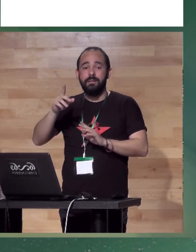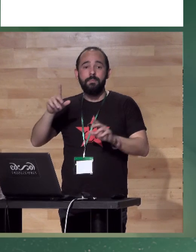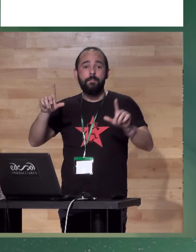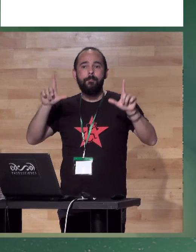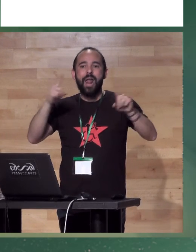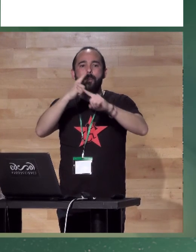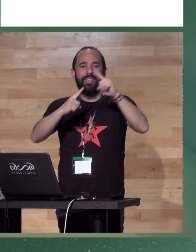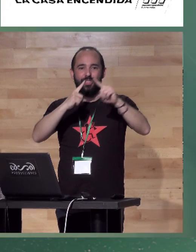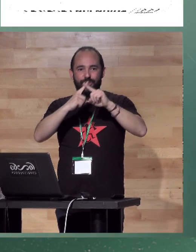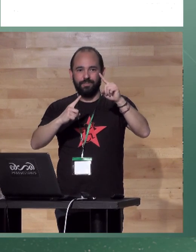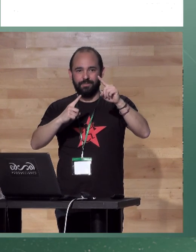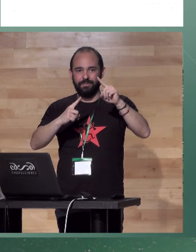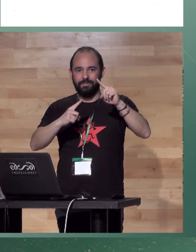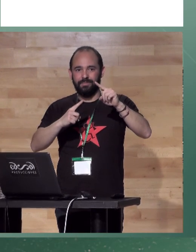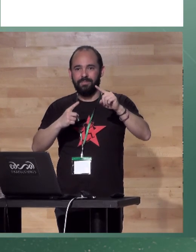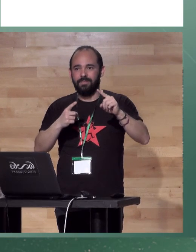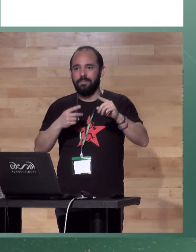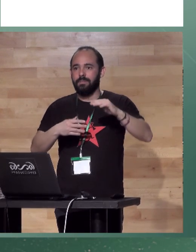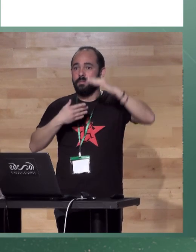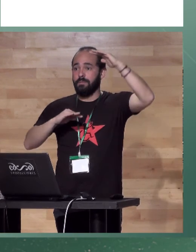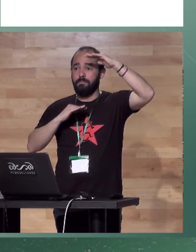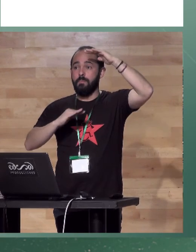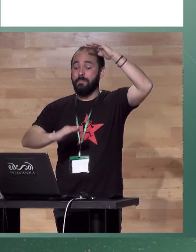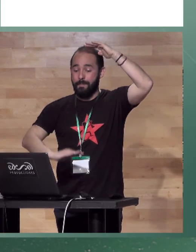Tercero, P3. Plano medio.